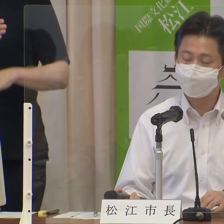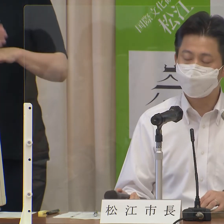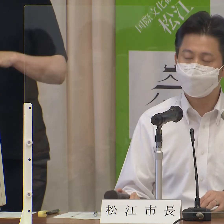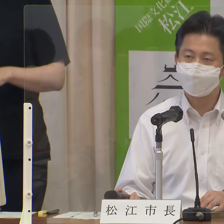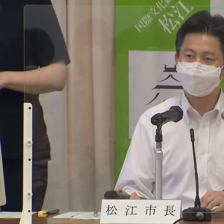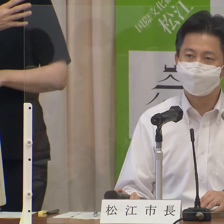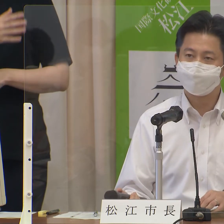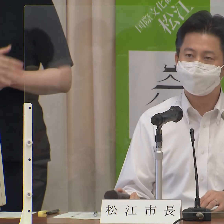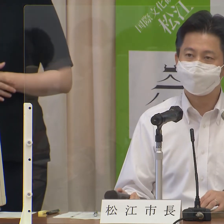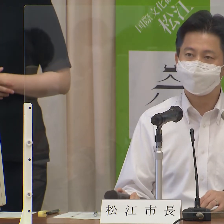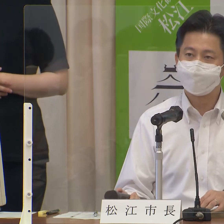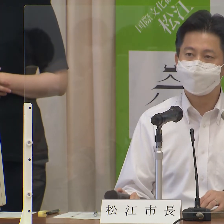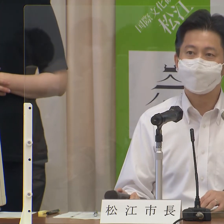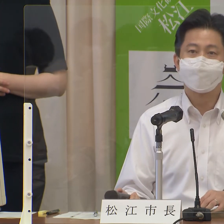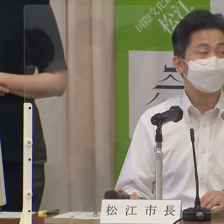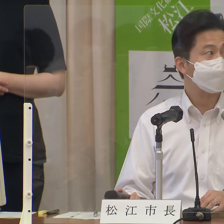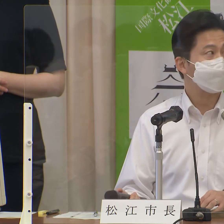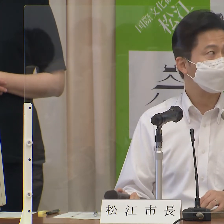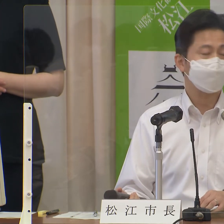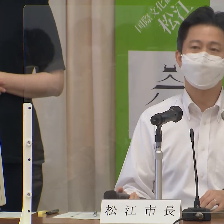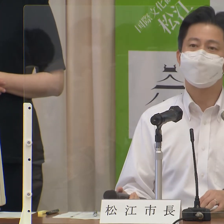ます。